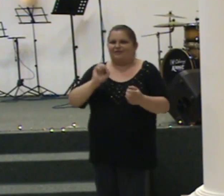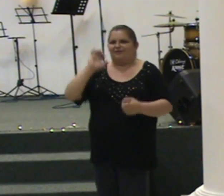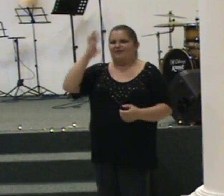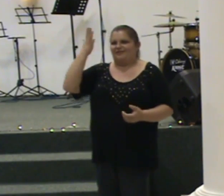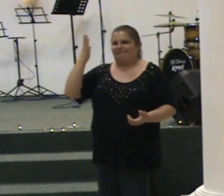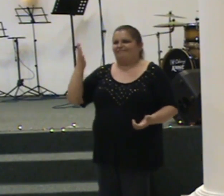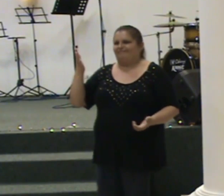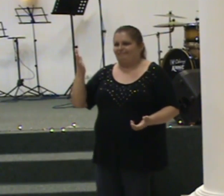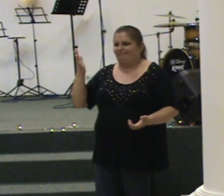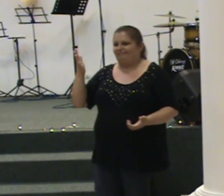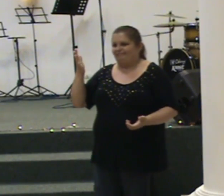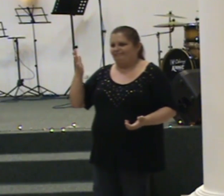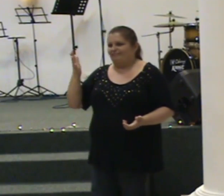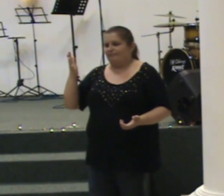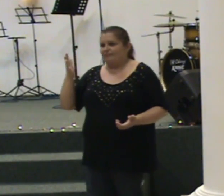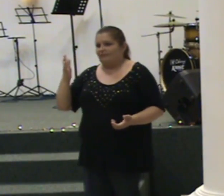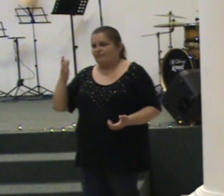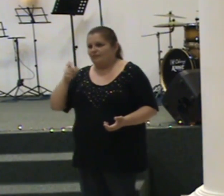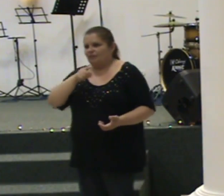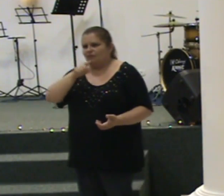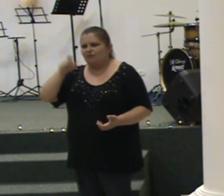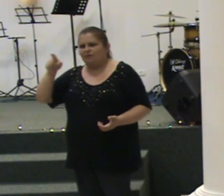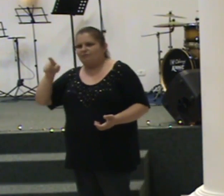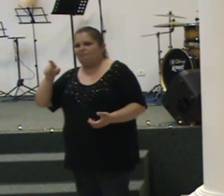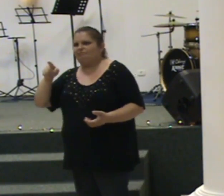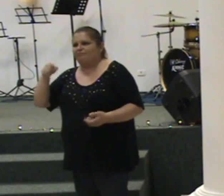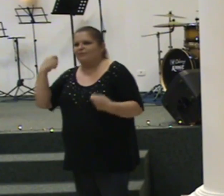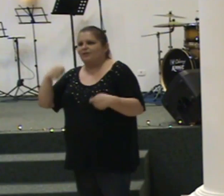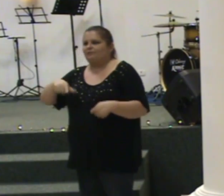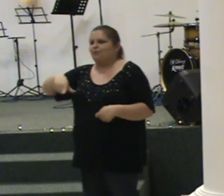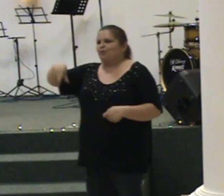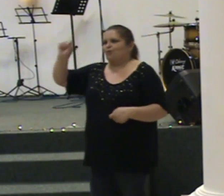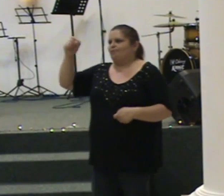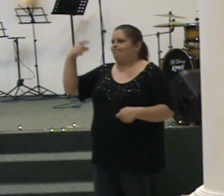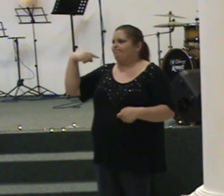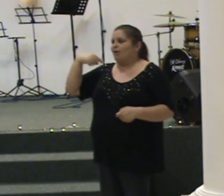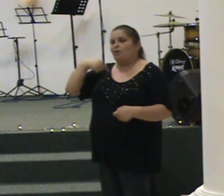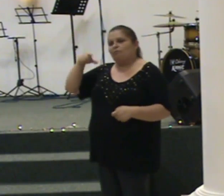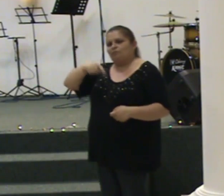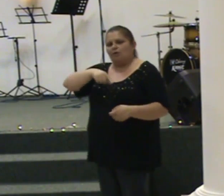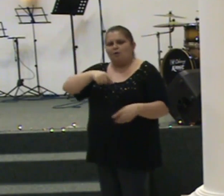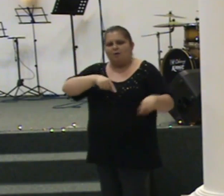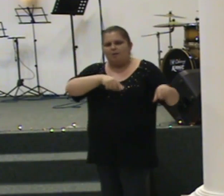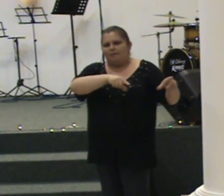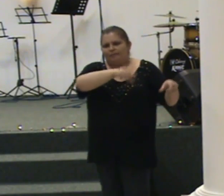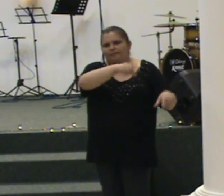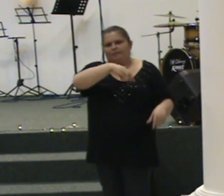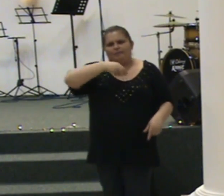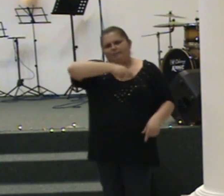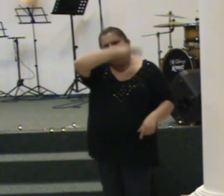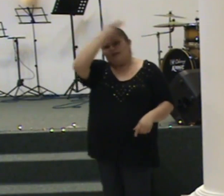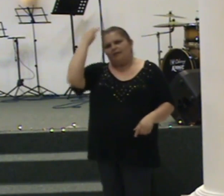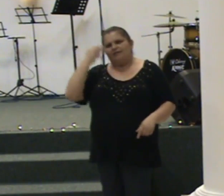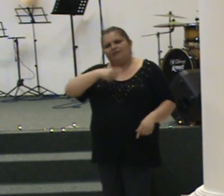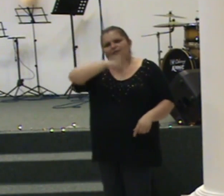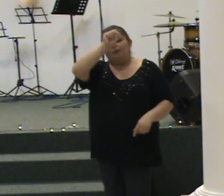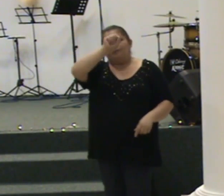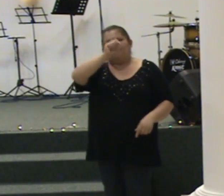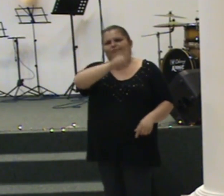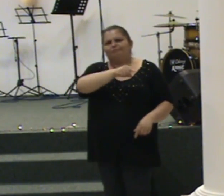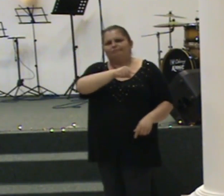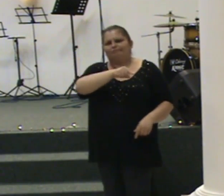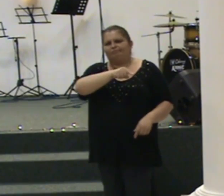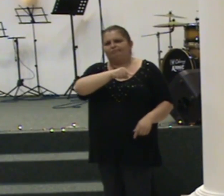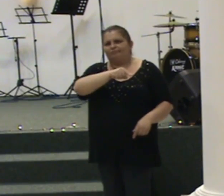vida. E é uma escolha que você tem que fazer, assim como Maria fez uma escolha. Porque o anjo veio